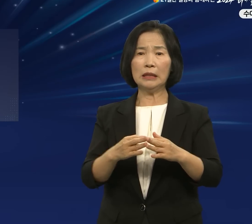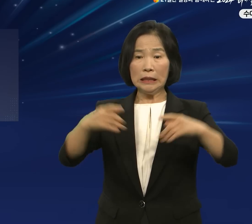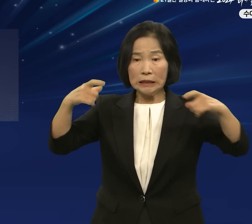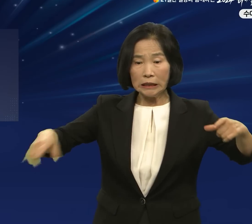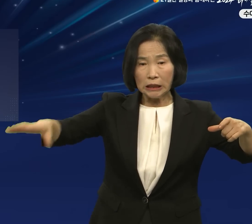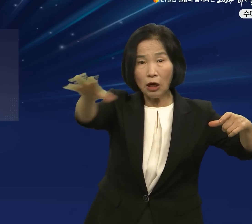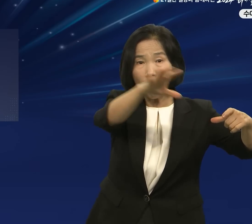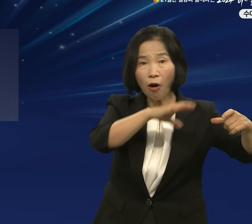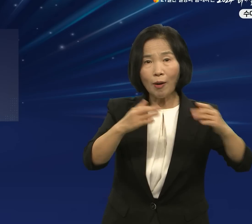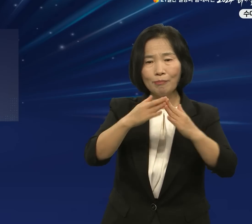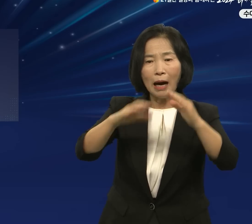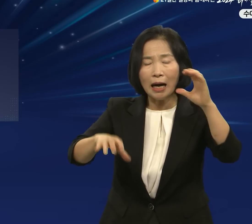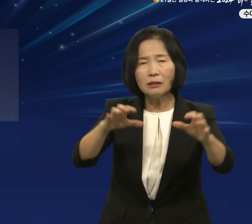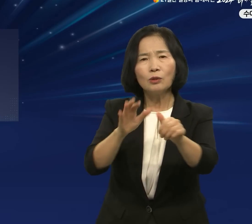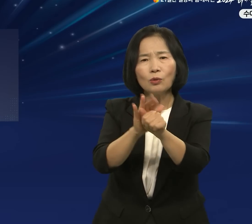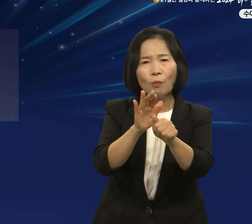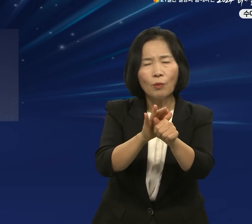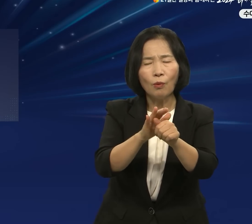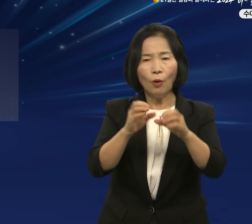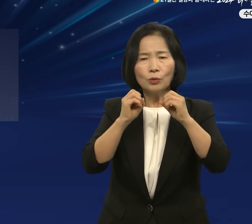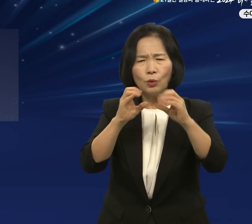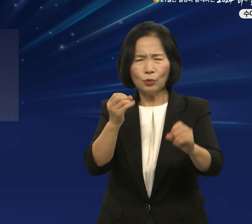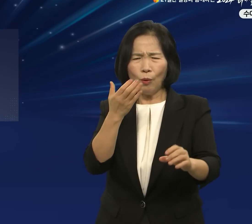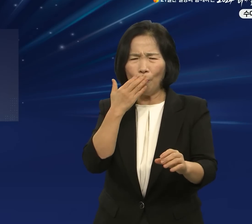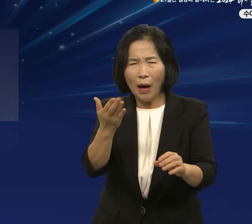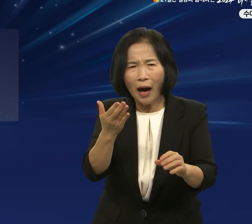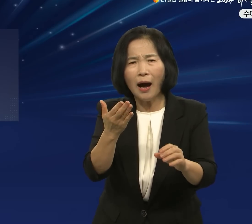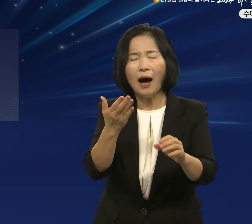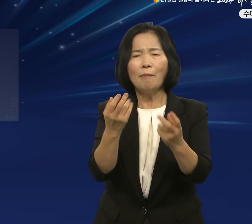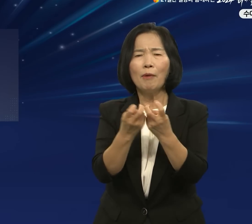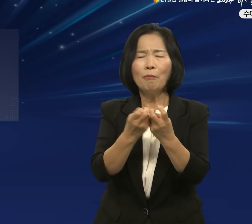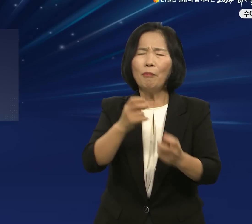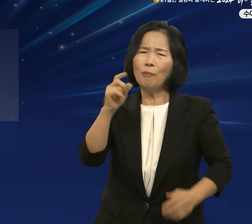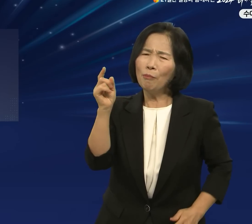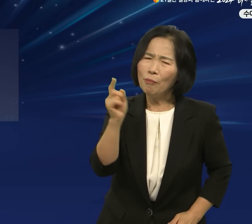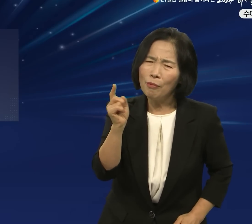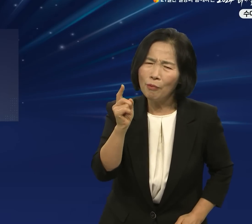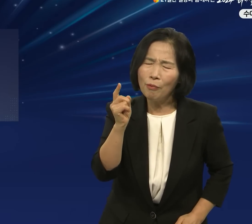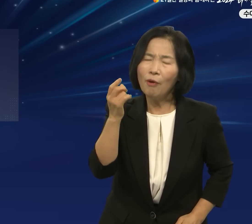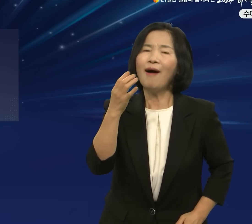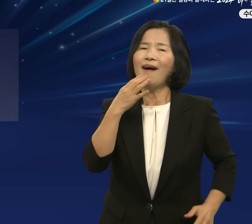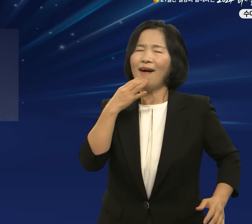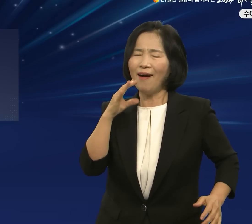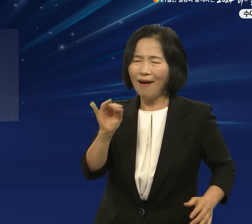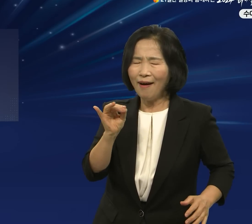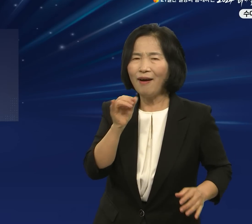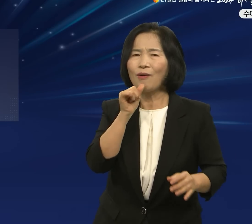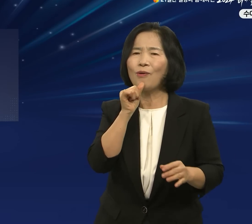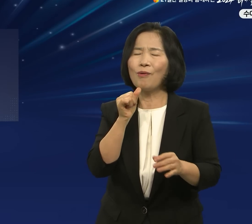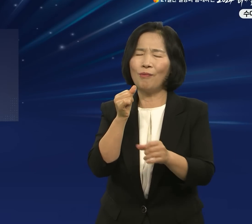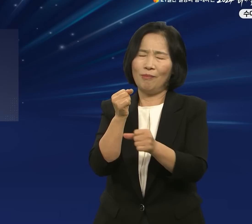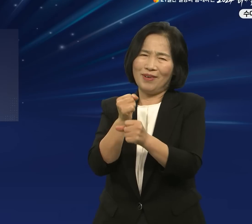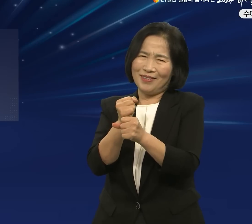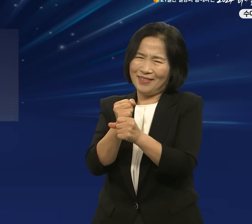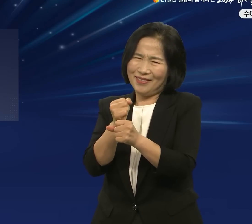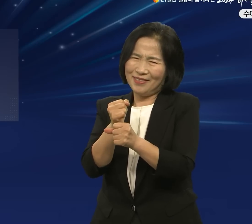전도의 적초점을 찾을 수 있을까 해서 해오던 일입니다. 인불교회를 상징하는